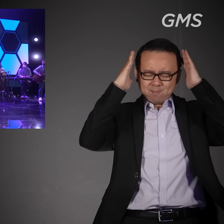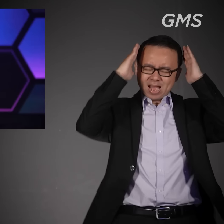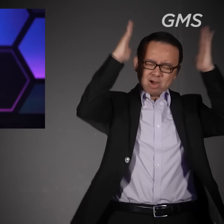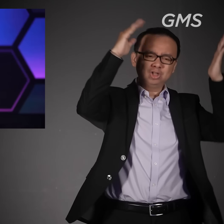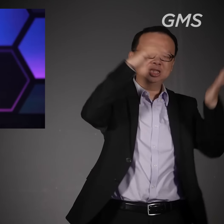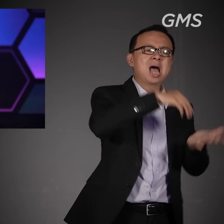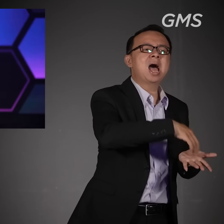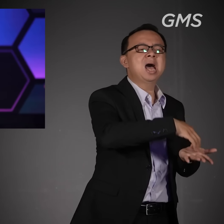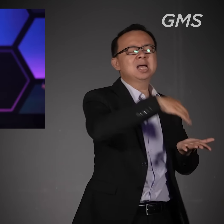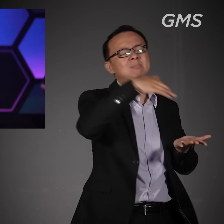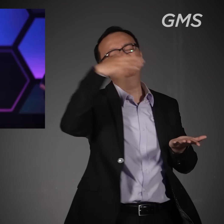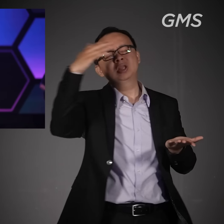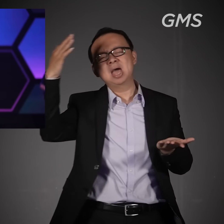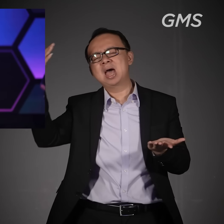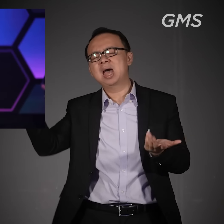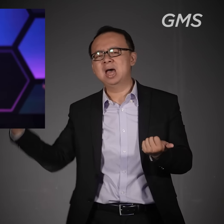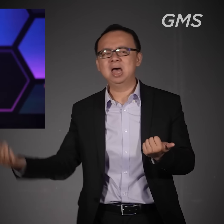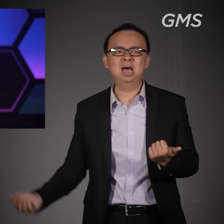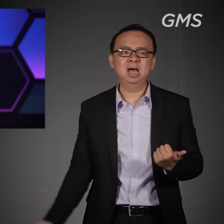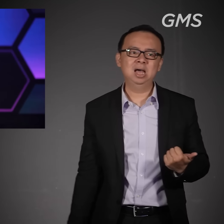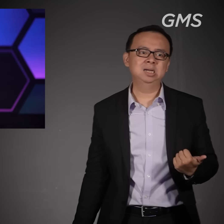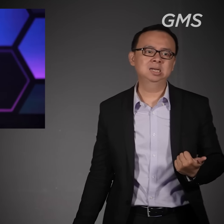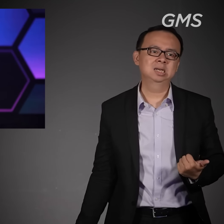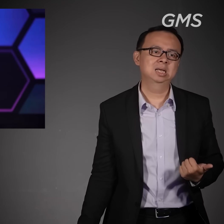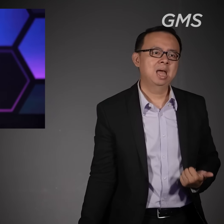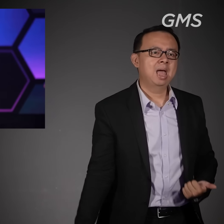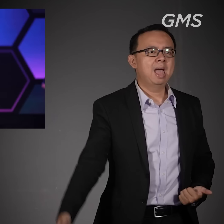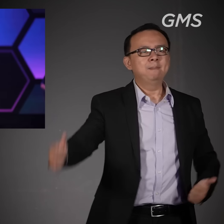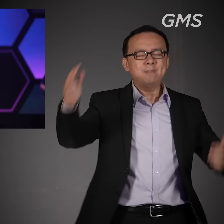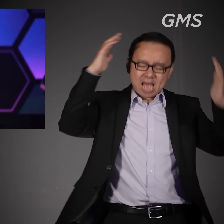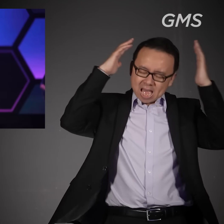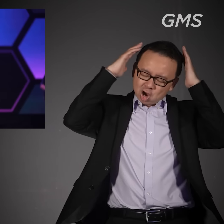ku dapatkan mahkota